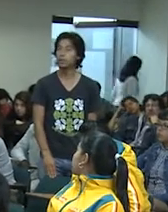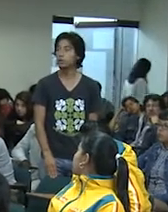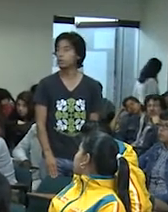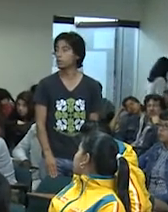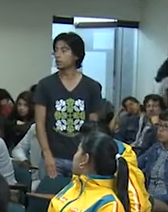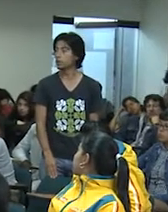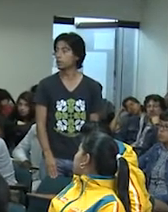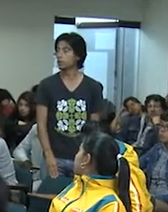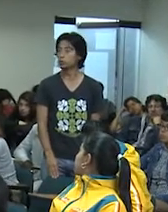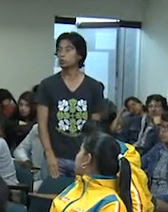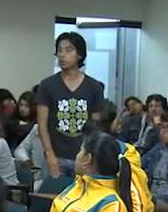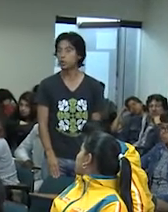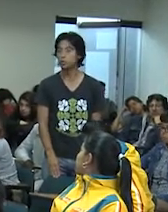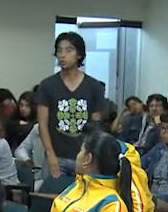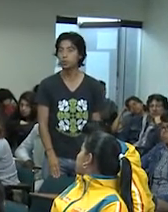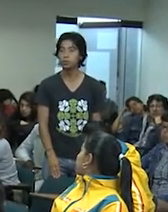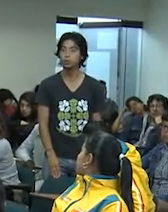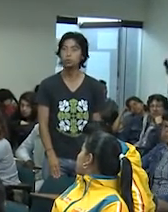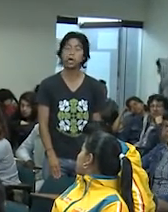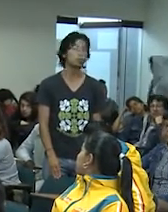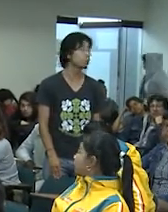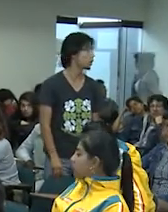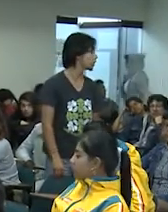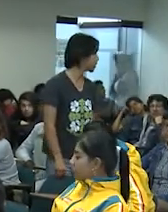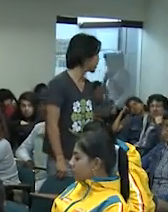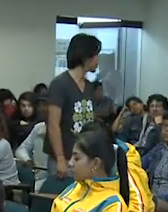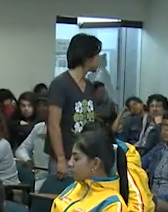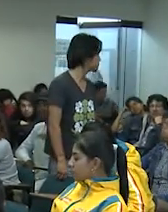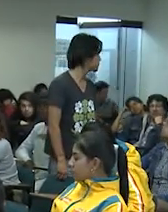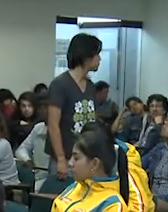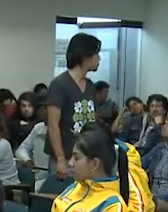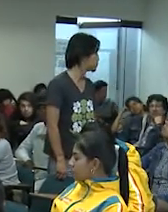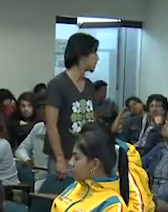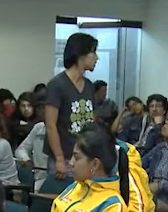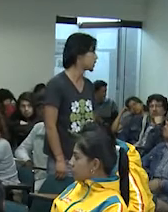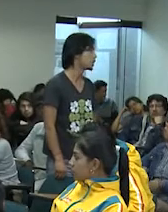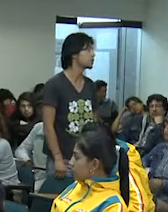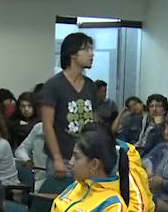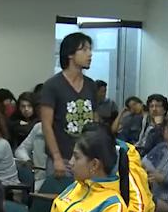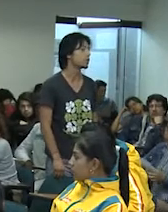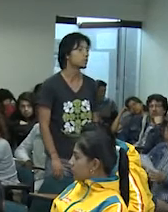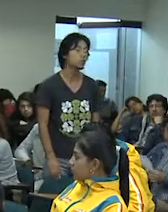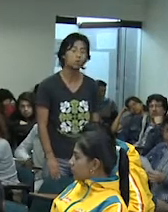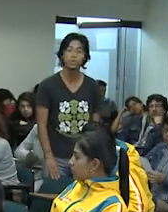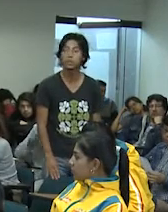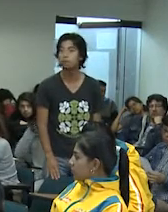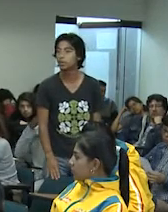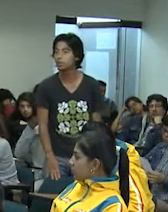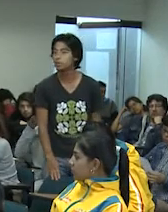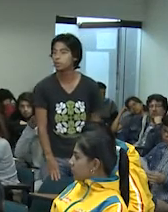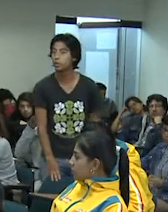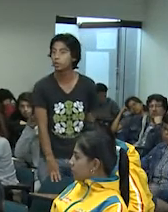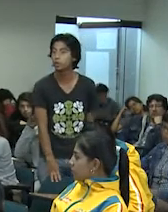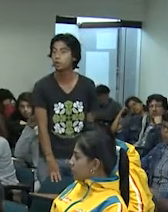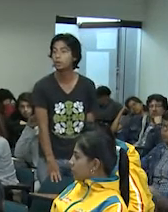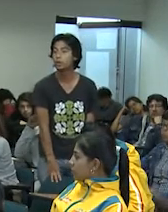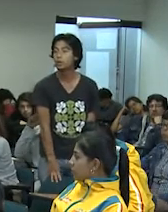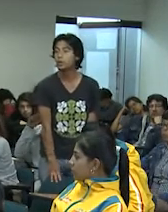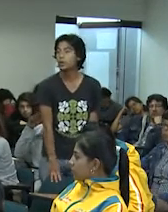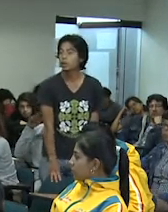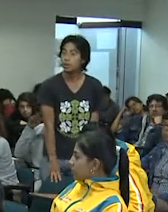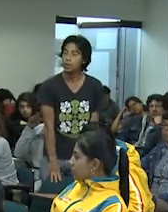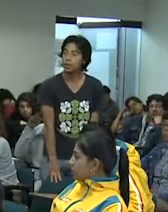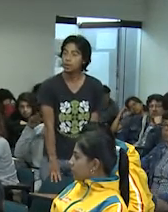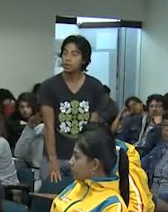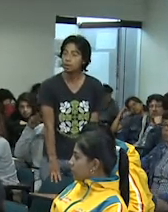Prácticamente lo que los compañeros que duraron durante prácticamente 55 días de campaña en la Plaza de Bolívar,